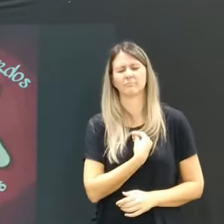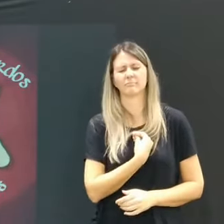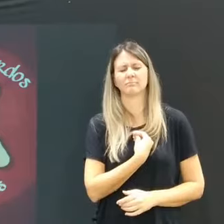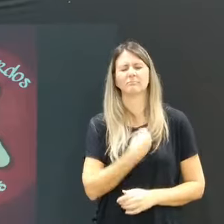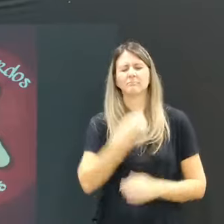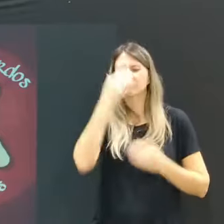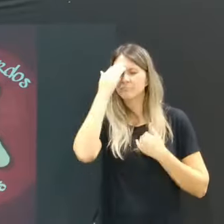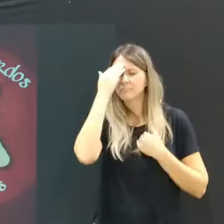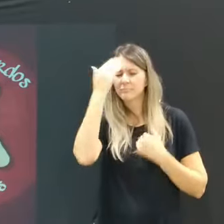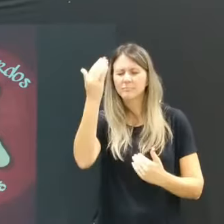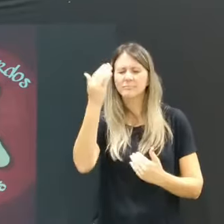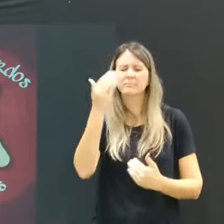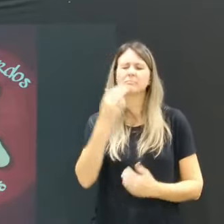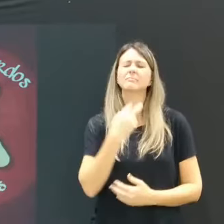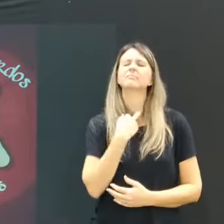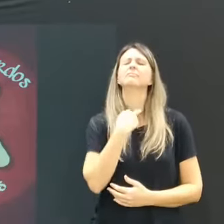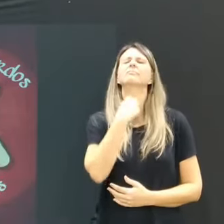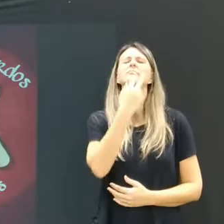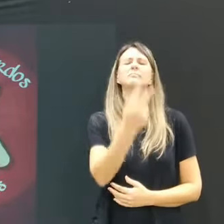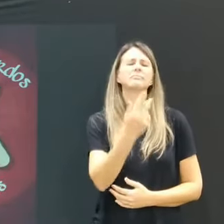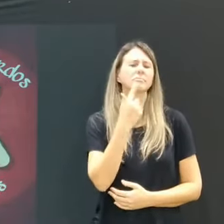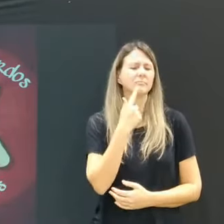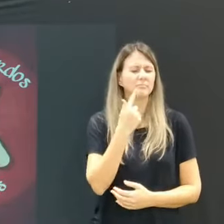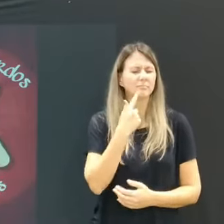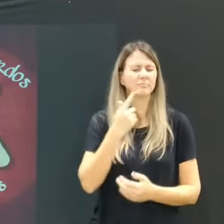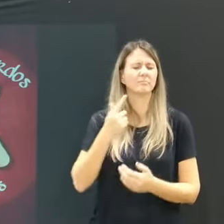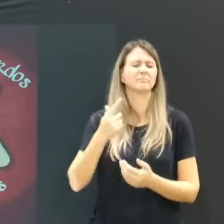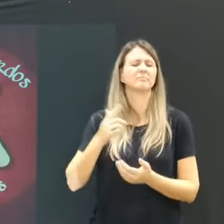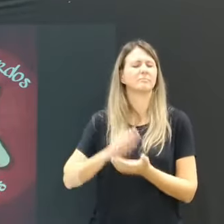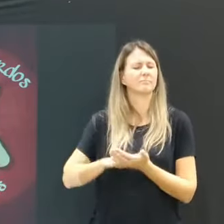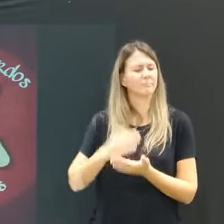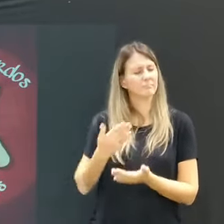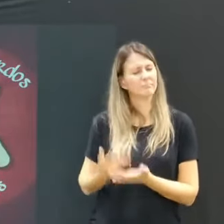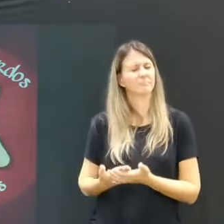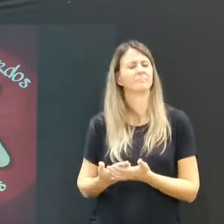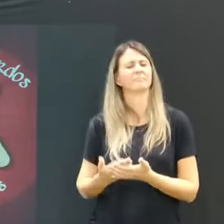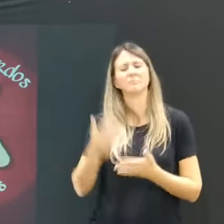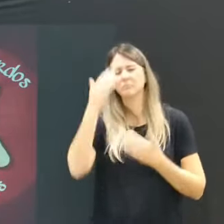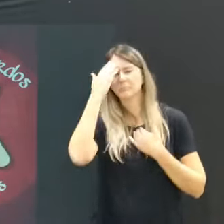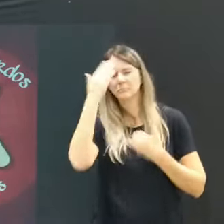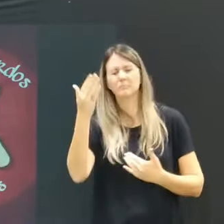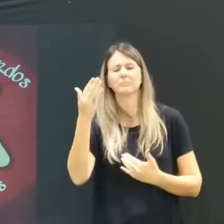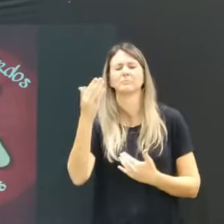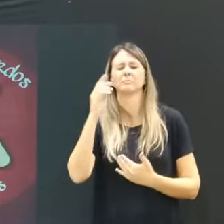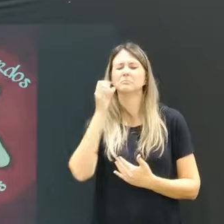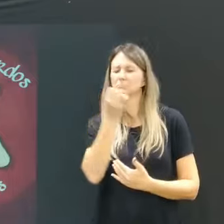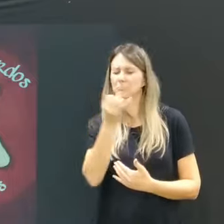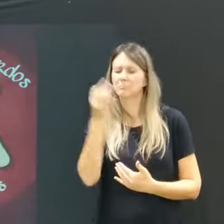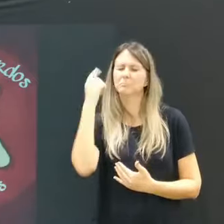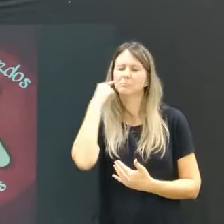de todos, especialmente, Senhor, te agradecemos pela voz da Gisele, que está fazendo a tradução do culto, da estudo da